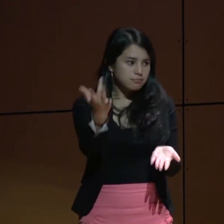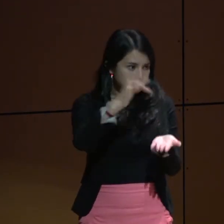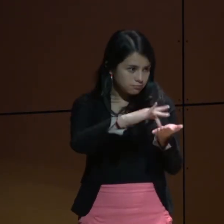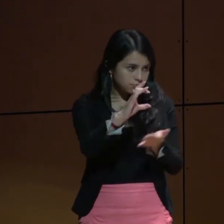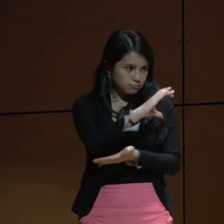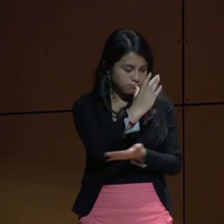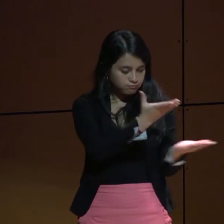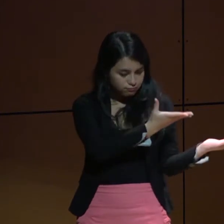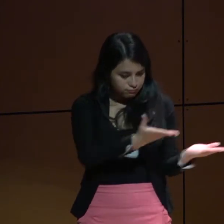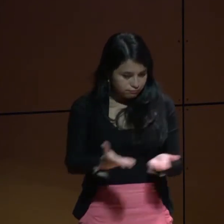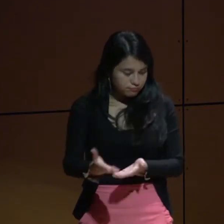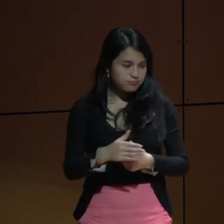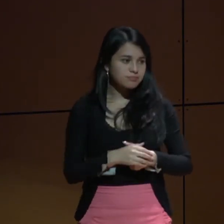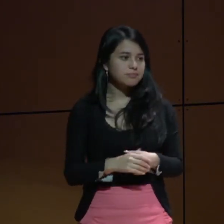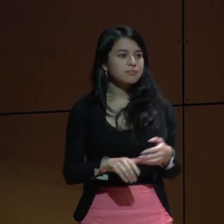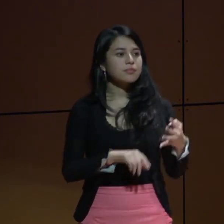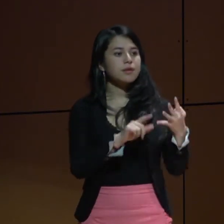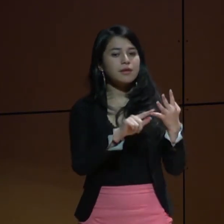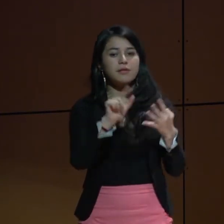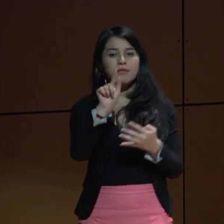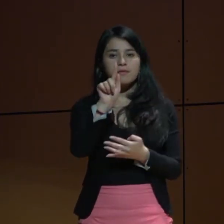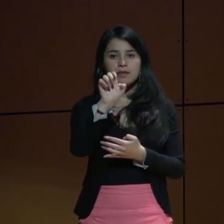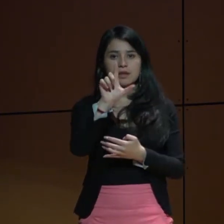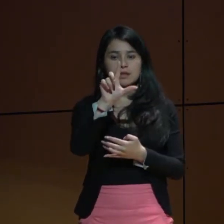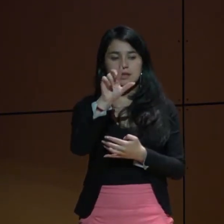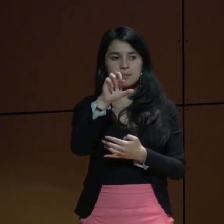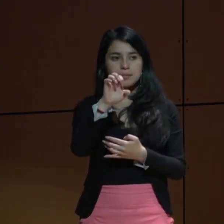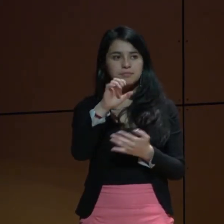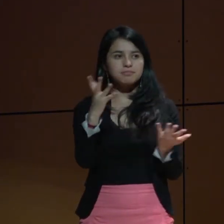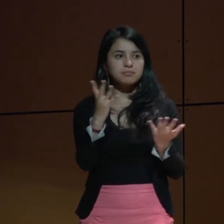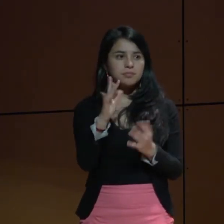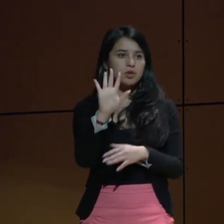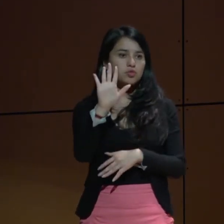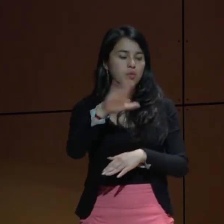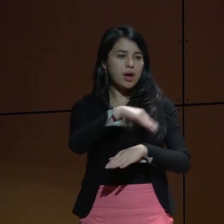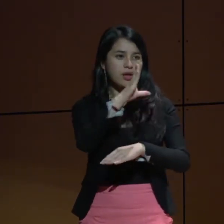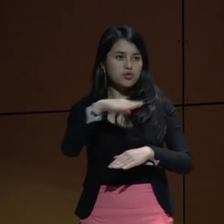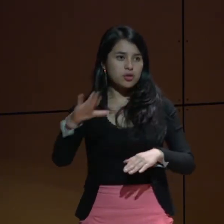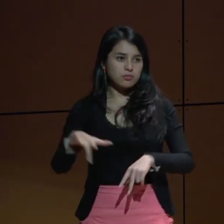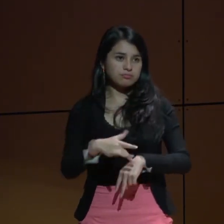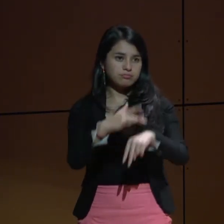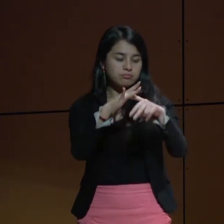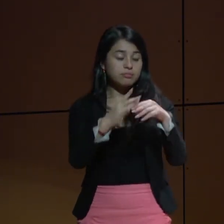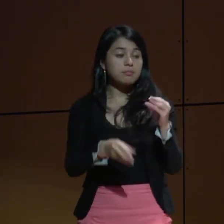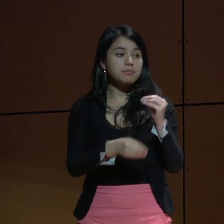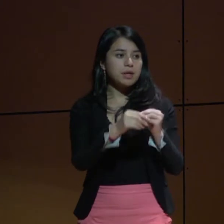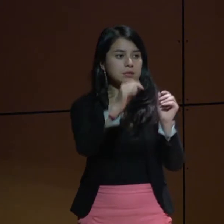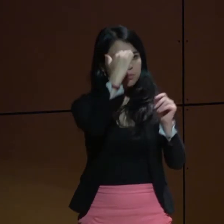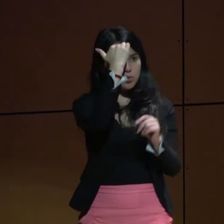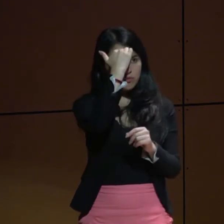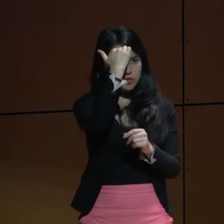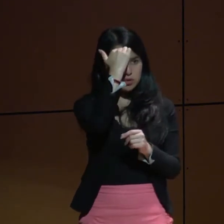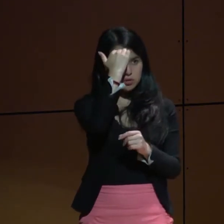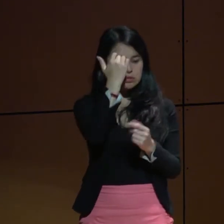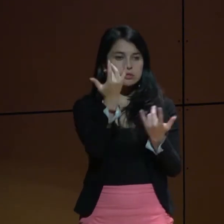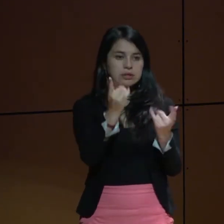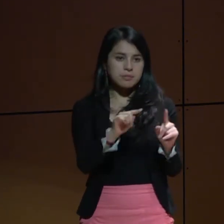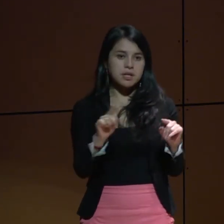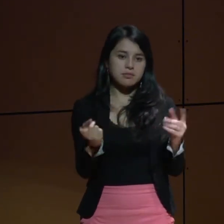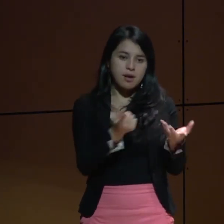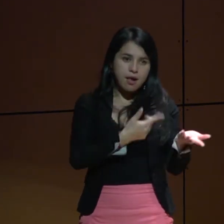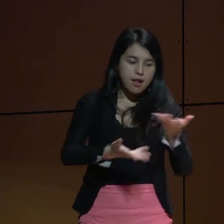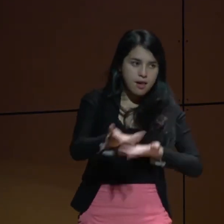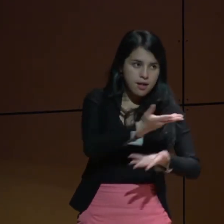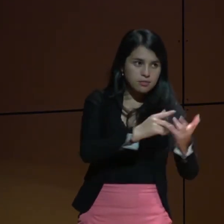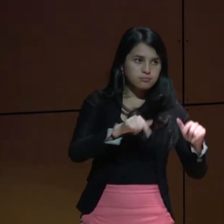Colombia, a Felipe Arangure de ProAntioquia y a los profesores que nos acompañarán en los